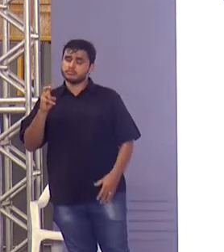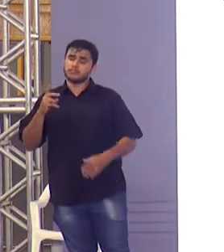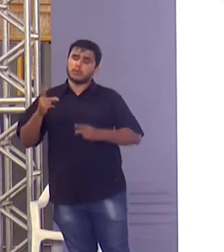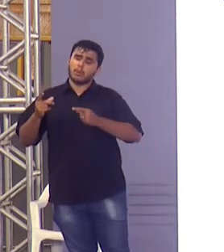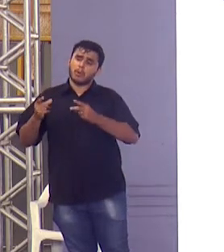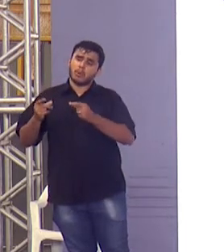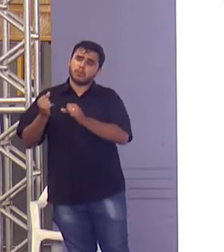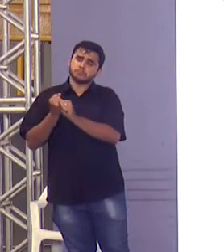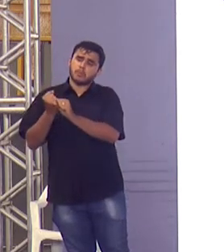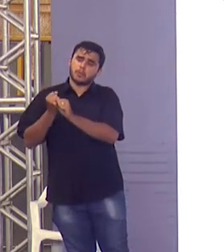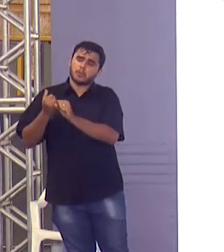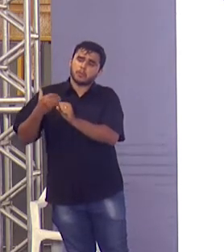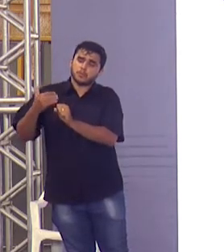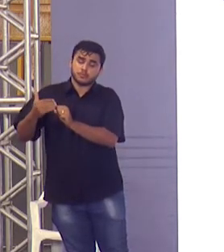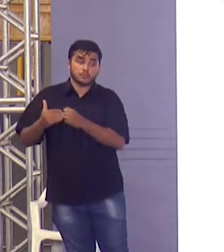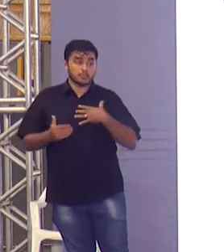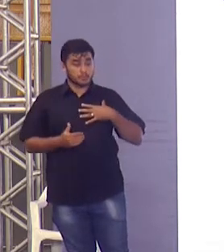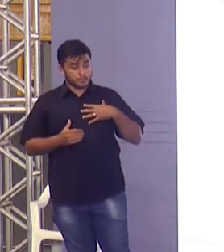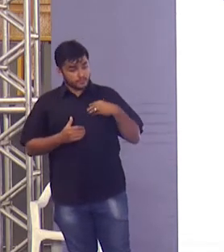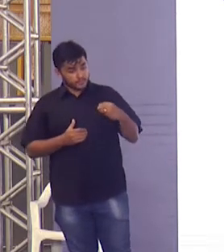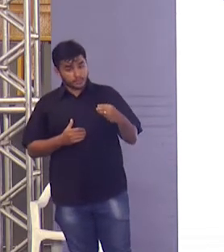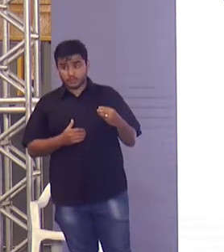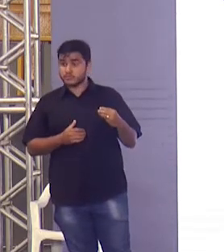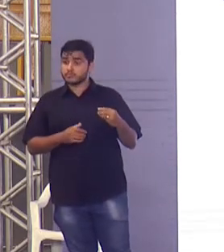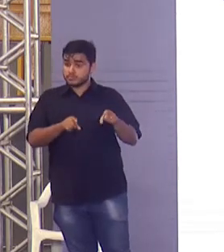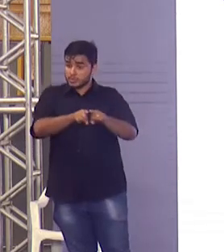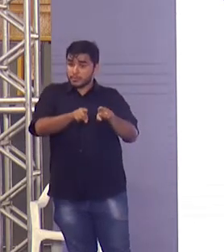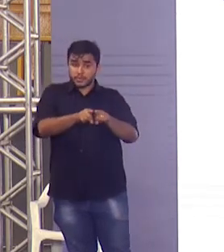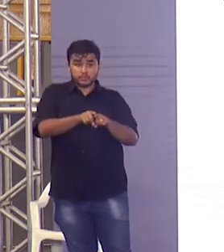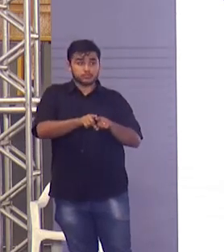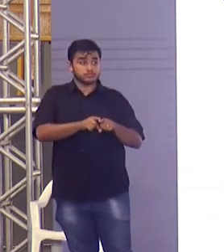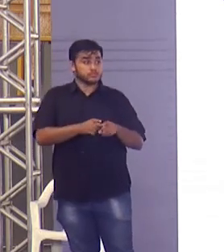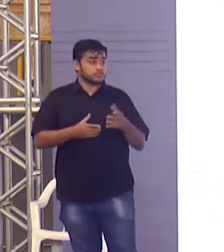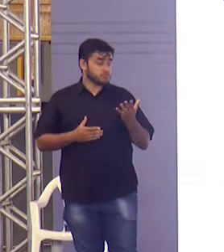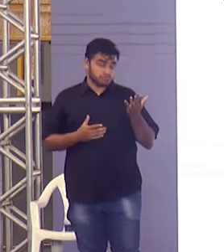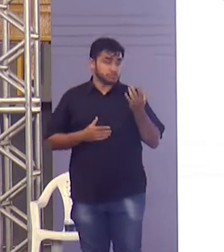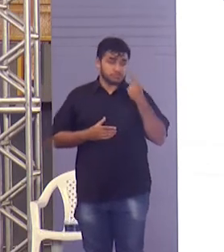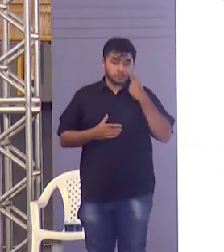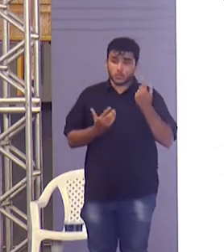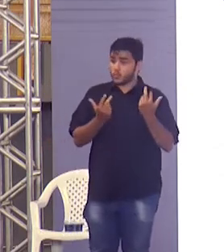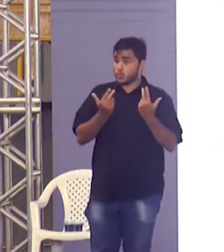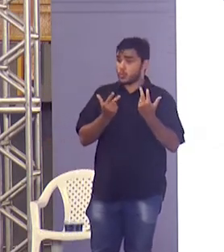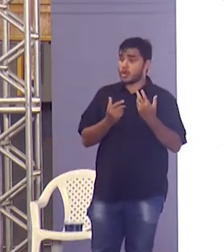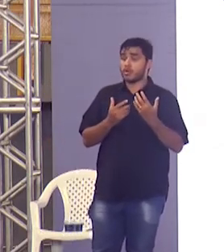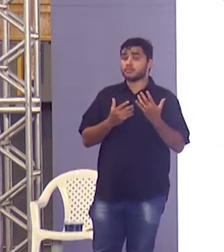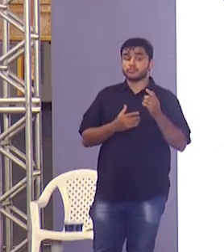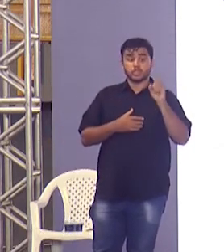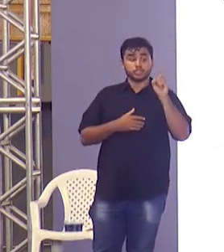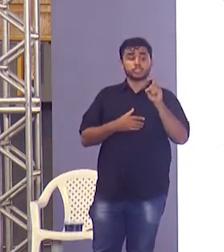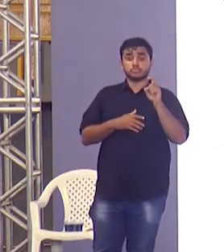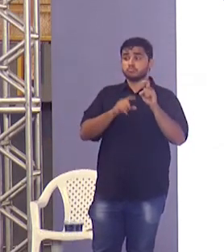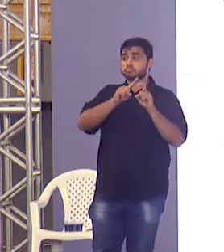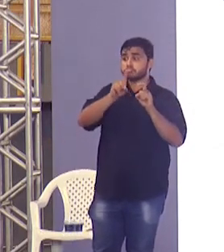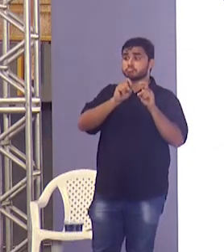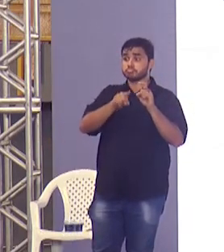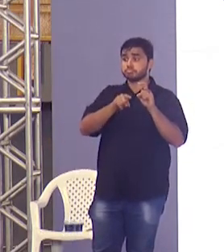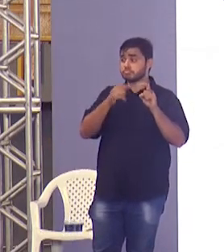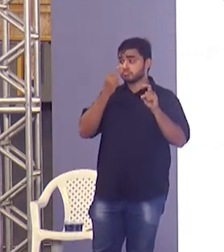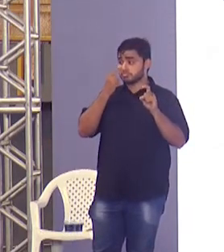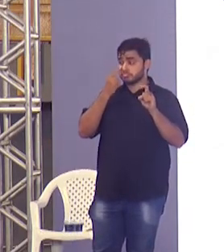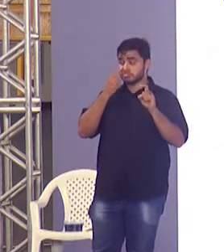para os meus filhos, também vão passar X anos. Então, olha só, a minha idade vai ser essa